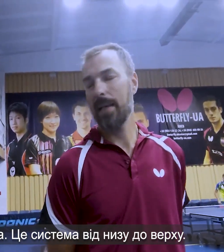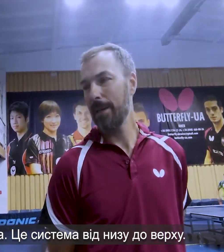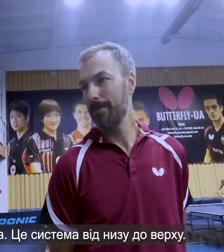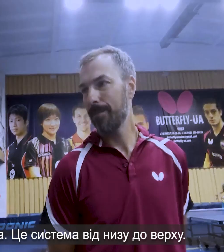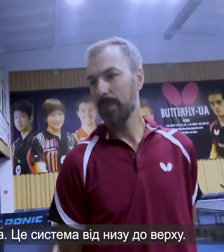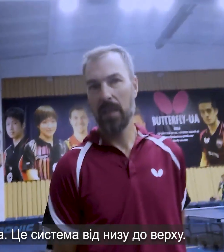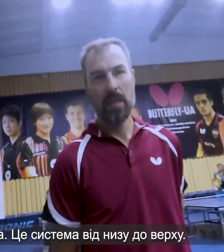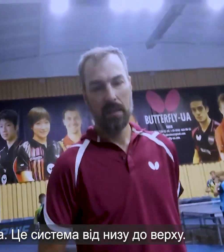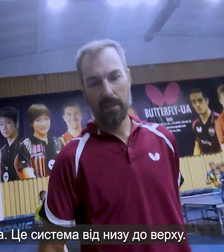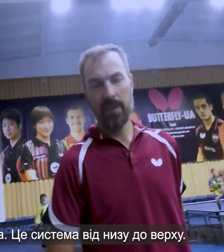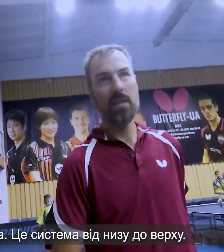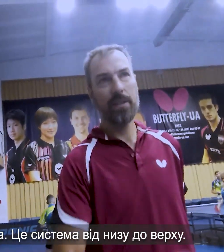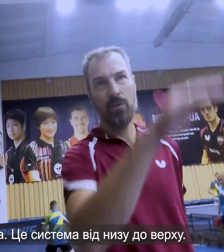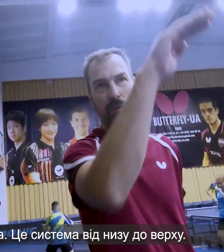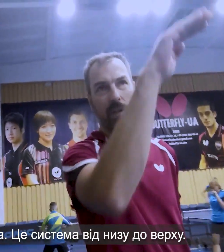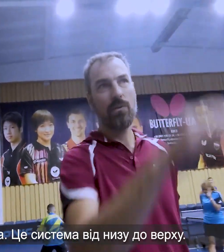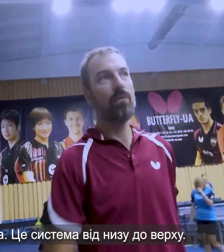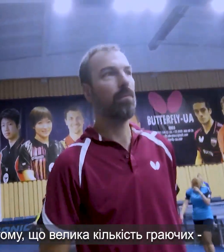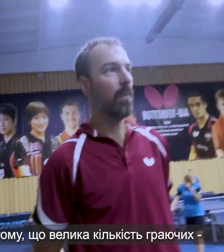система. Від низу до верху.